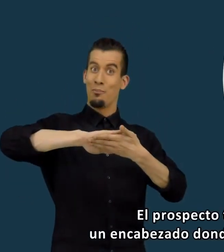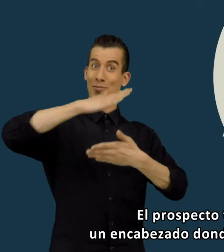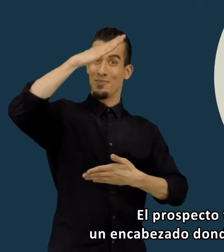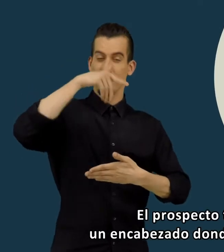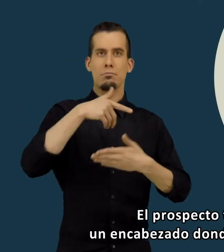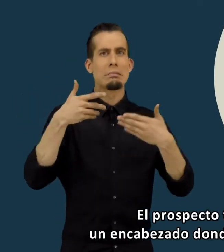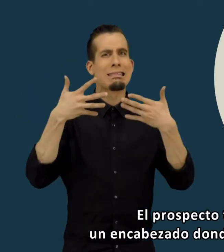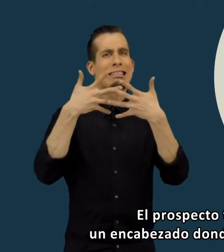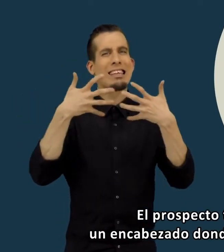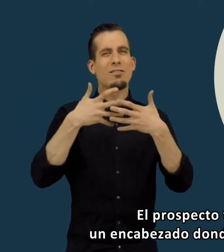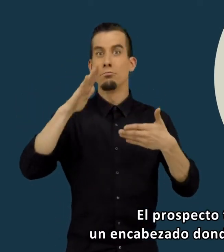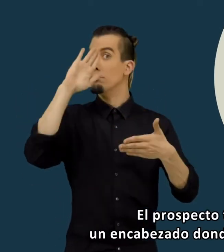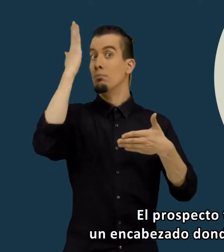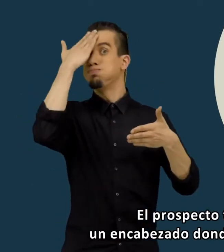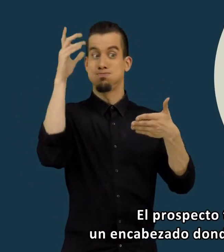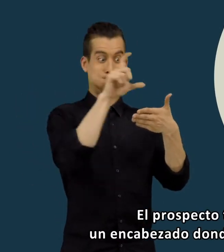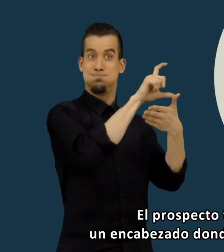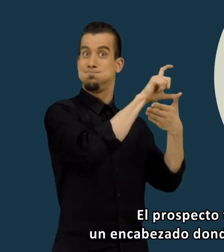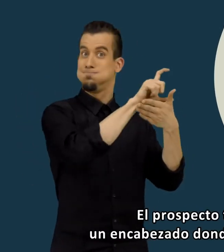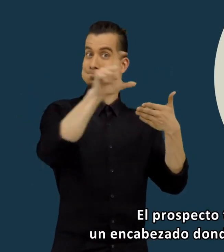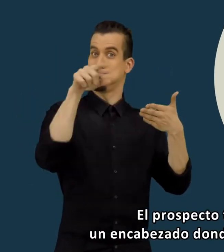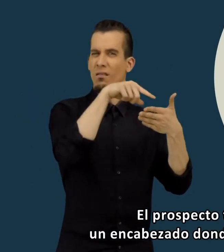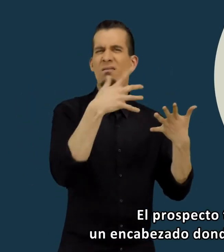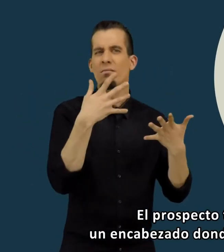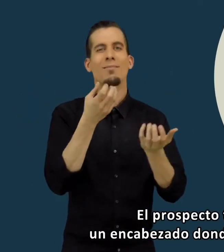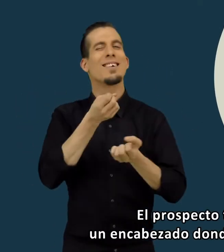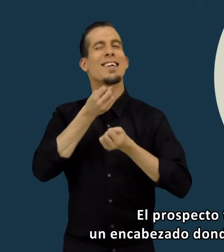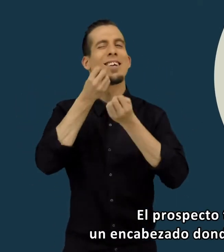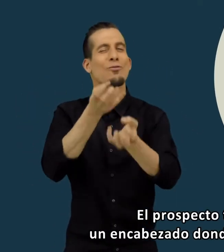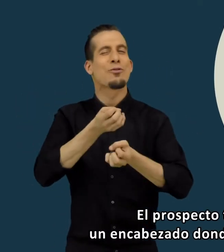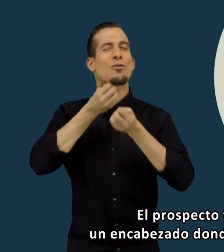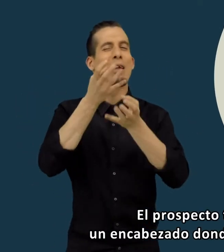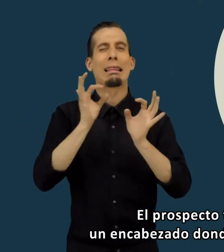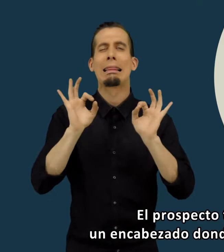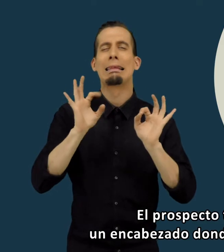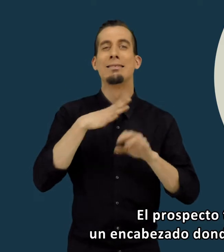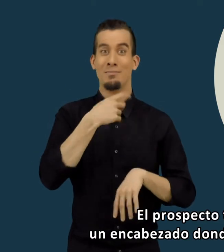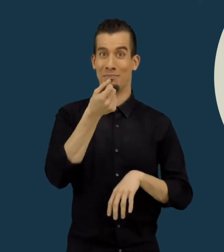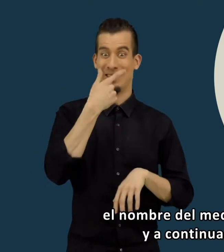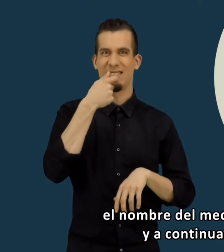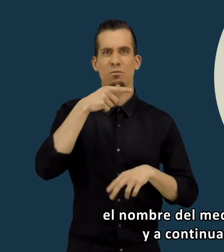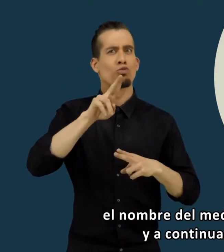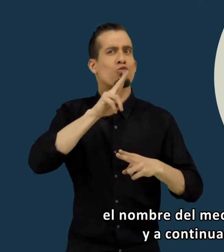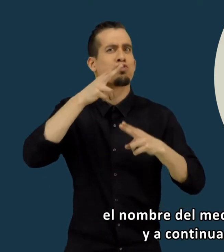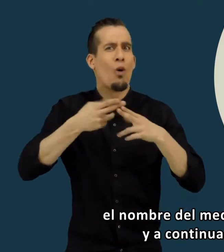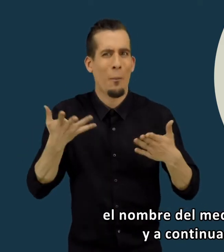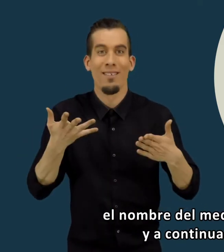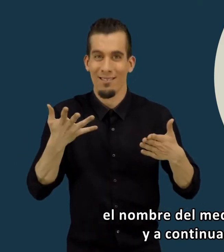El prospecto tiene un encabezado donde se incluye el nombre del medicamento y